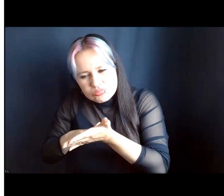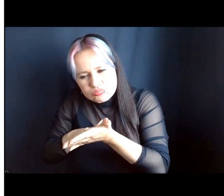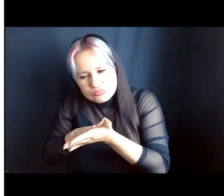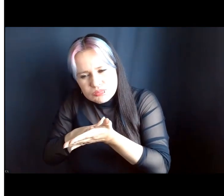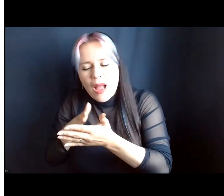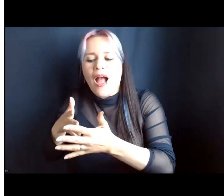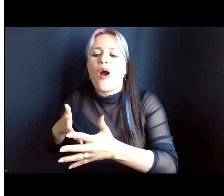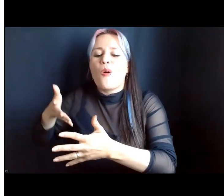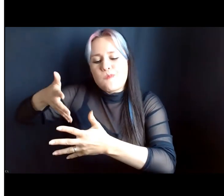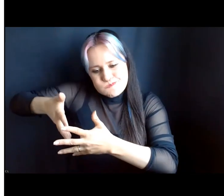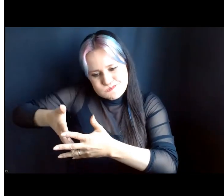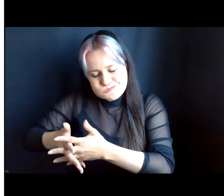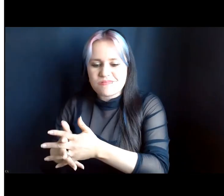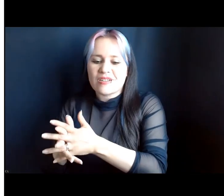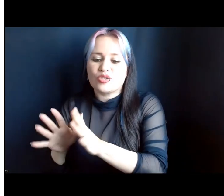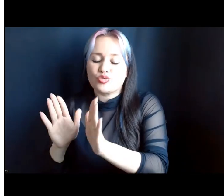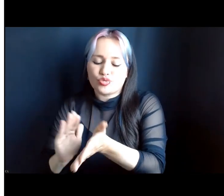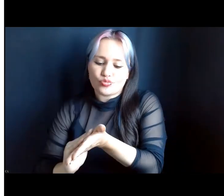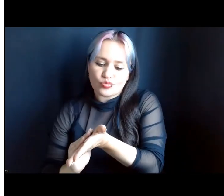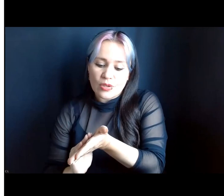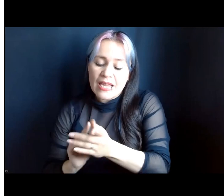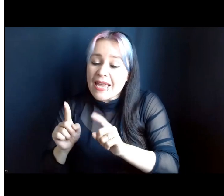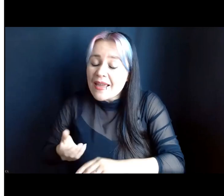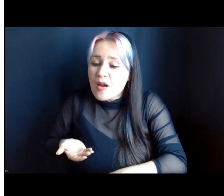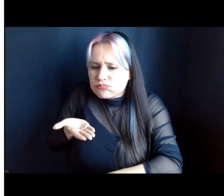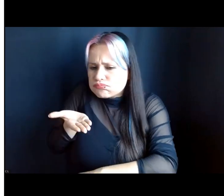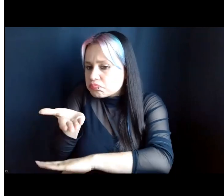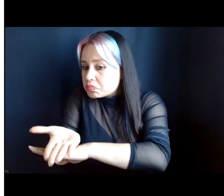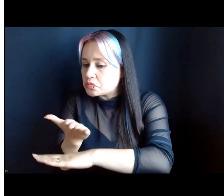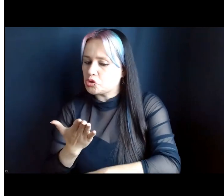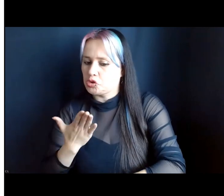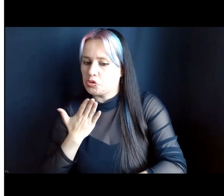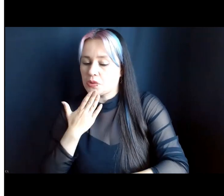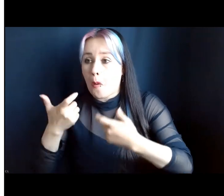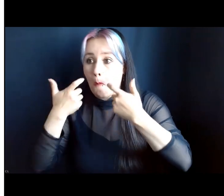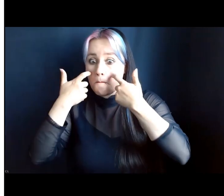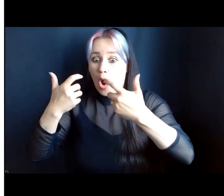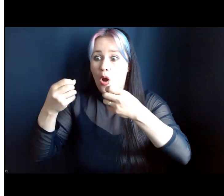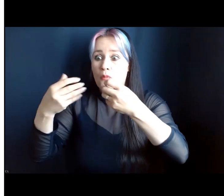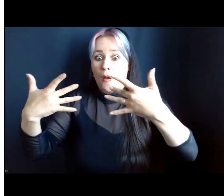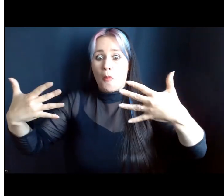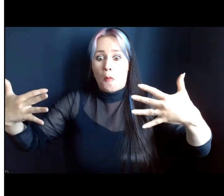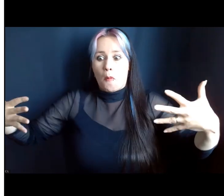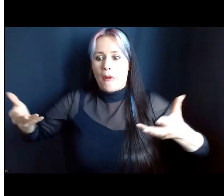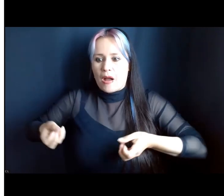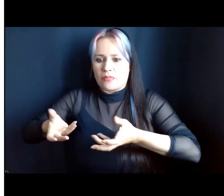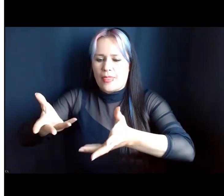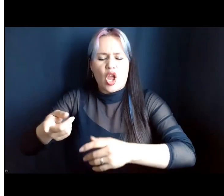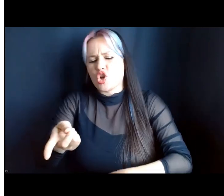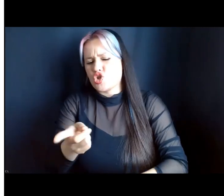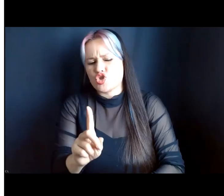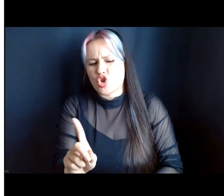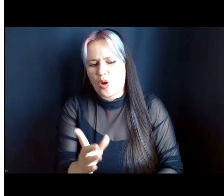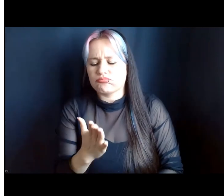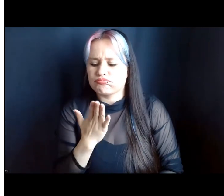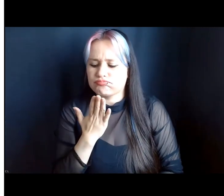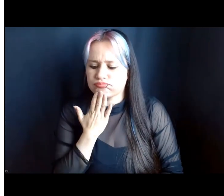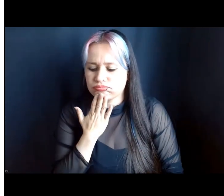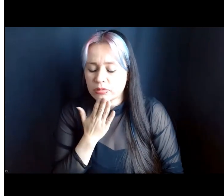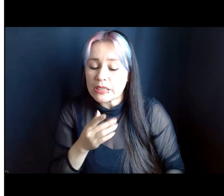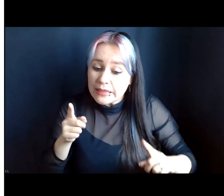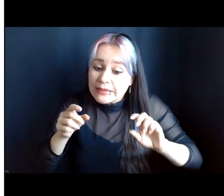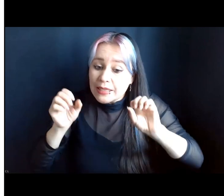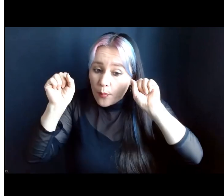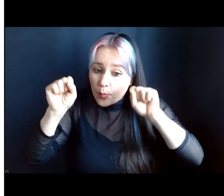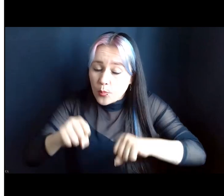fundamentales en este sentido los ajustes razonables A diferencia de la accesibilidad surgen en el marco de situaciones específicas y